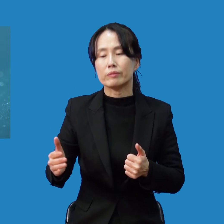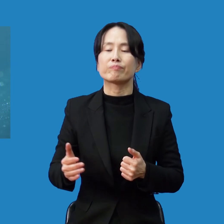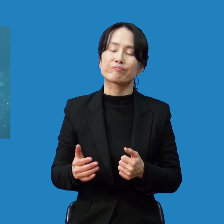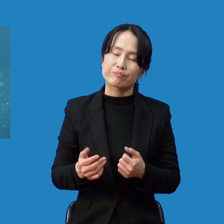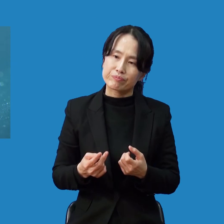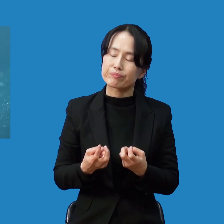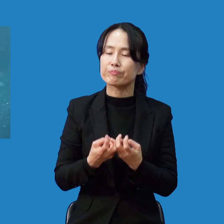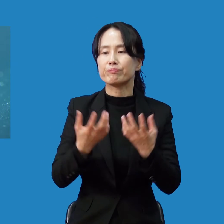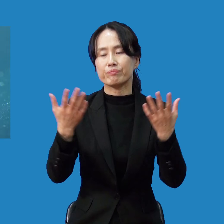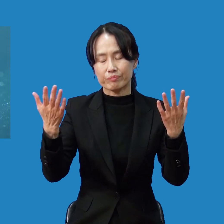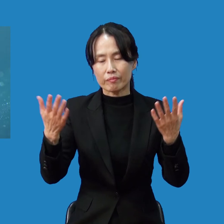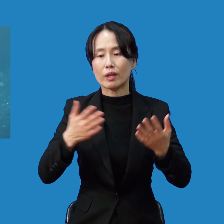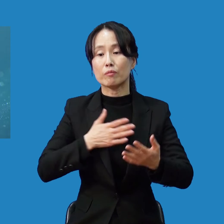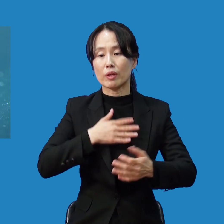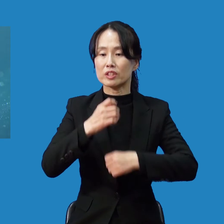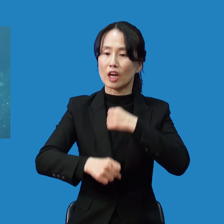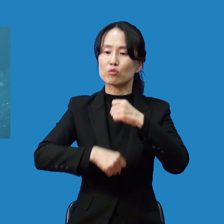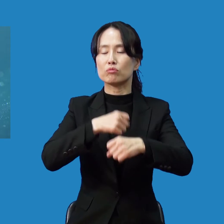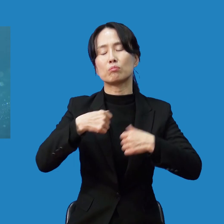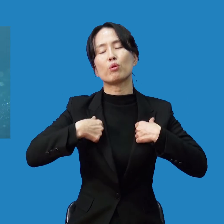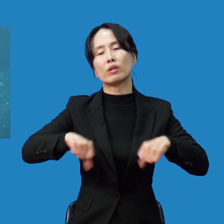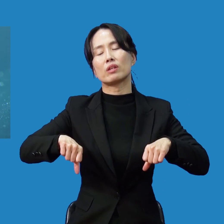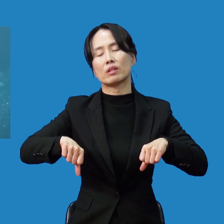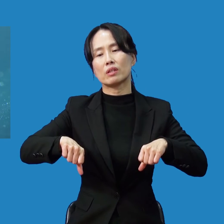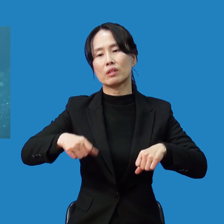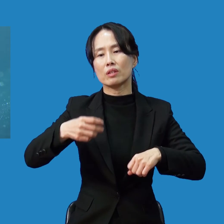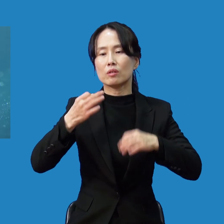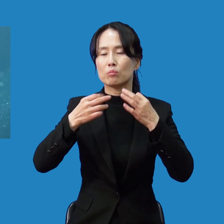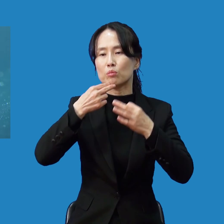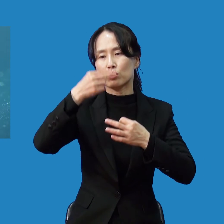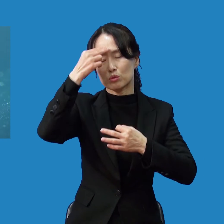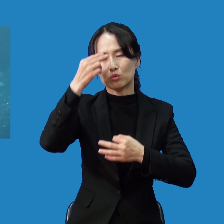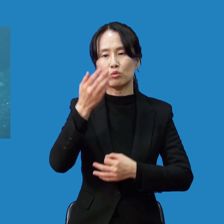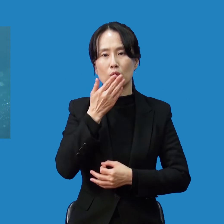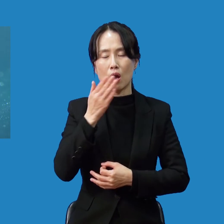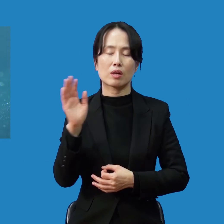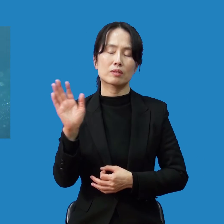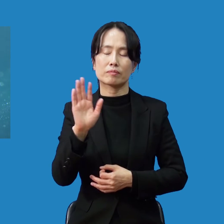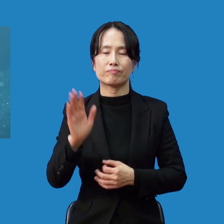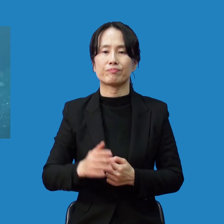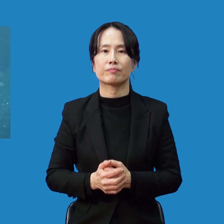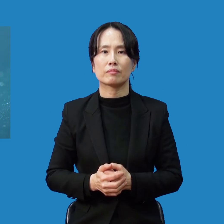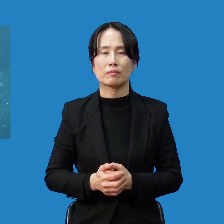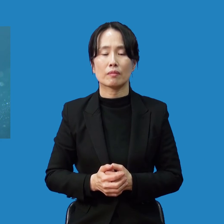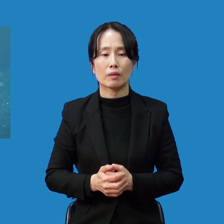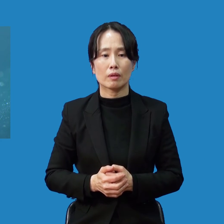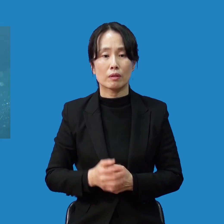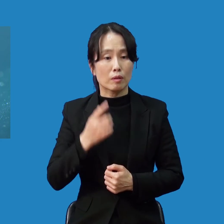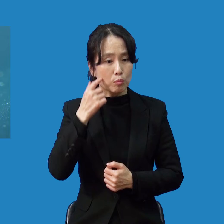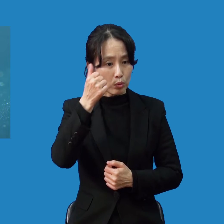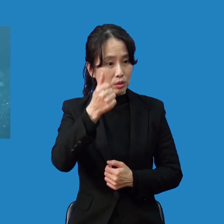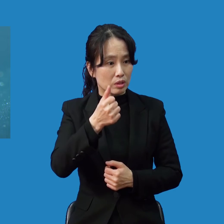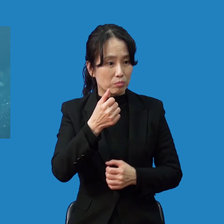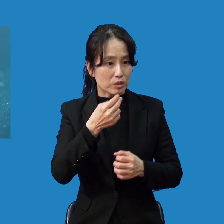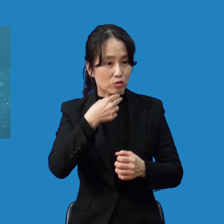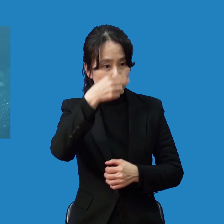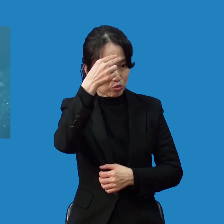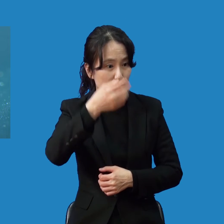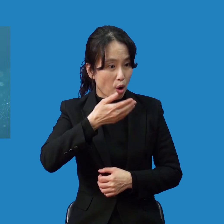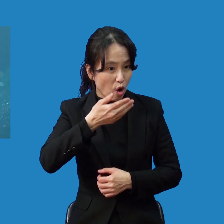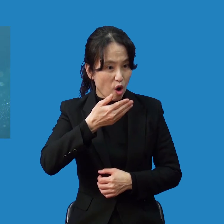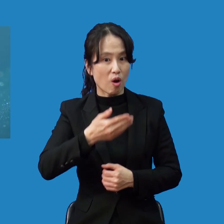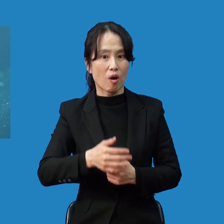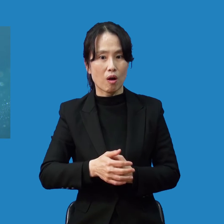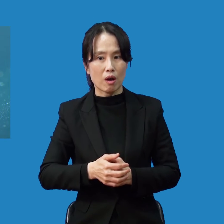그러는 사람이 생길 수 있을 겁니다. 신앙생활 한번 해볼까 하다가 목사의 그런 모습을 보고 아예 막 그냥 교회 갈 생각을 딱